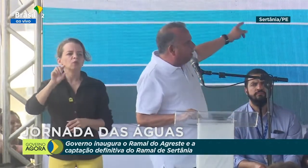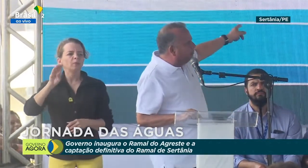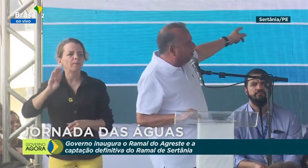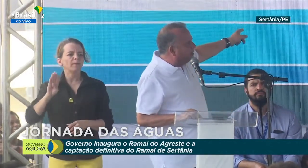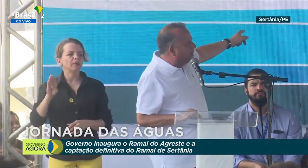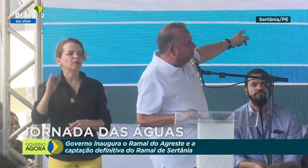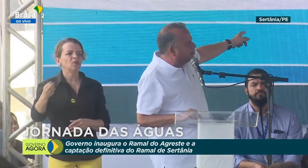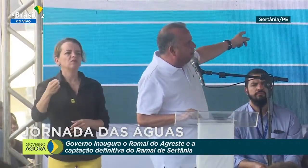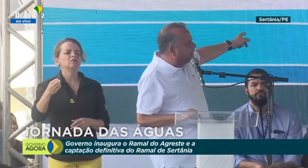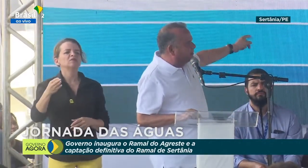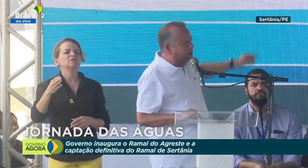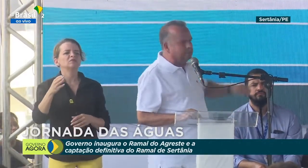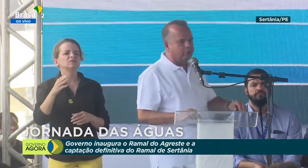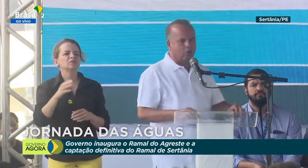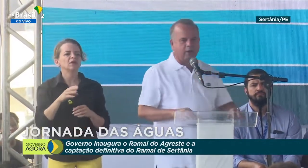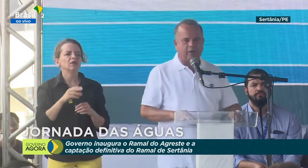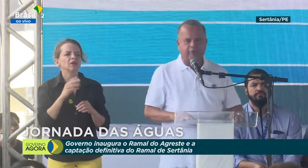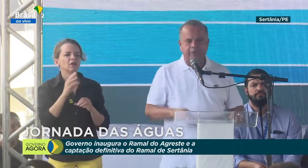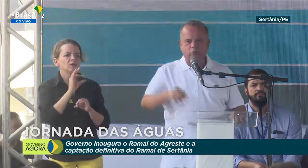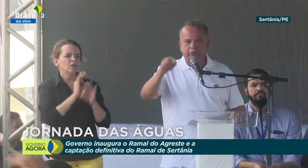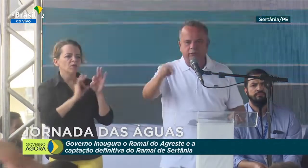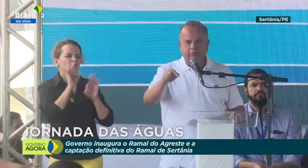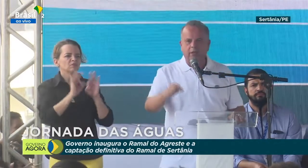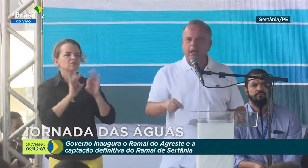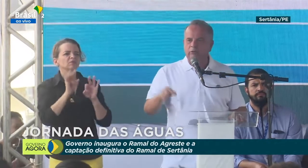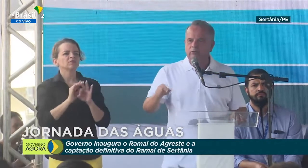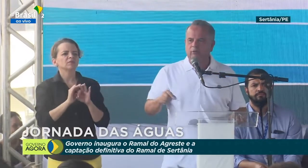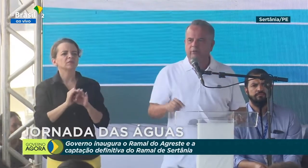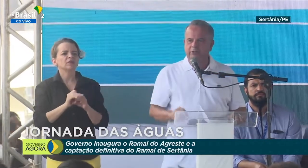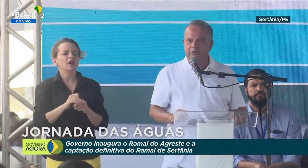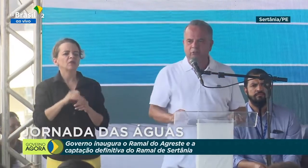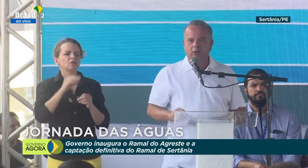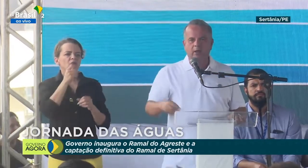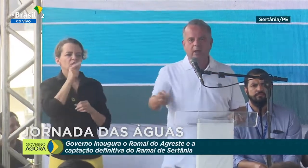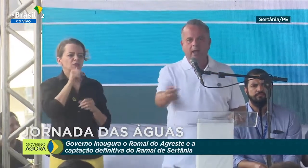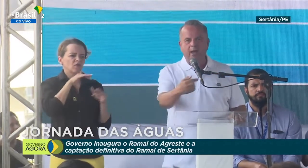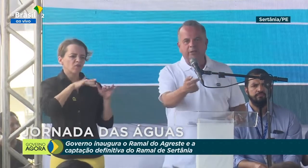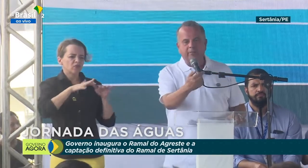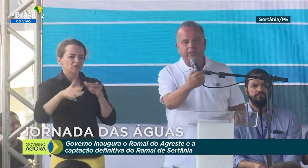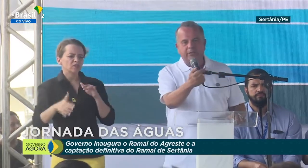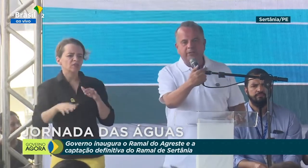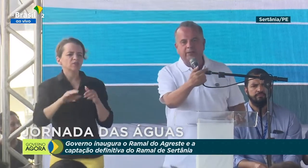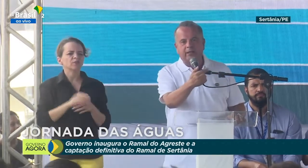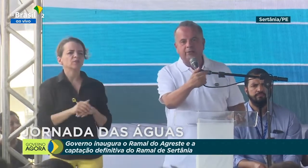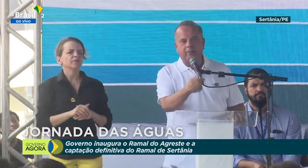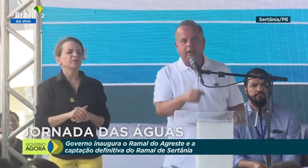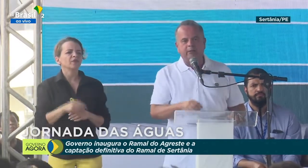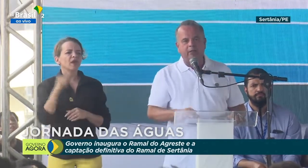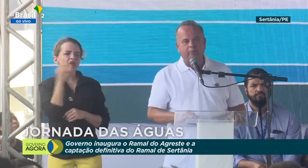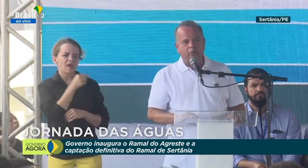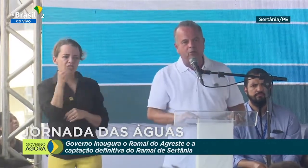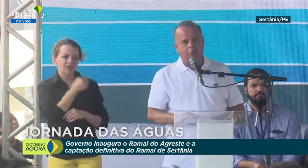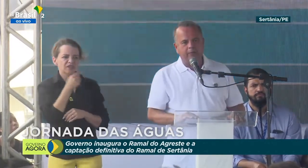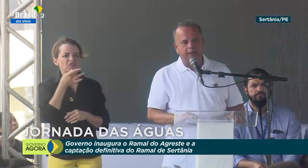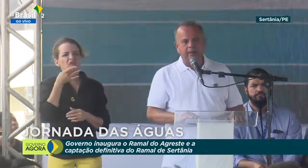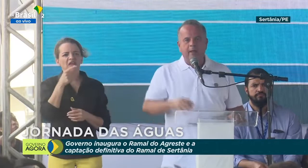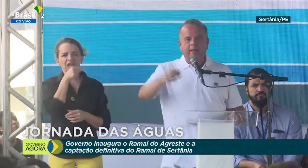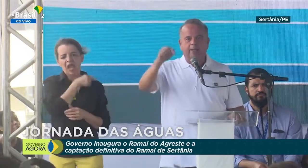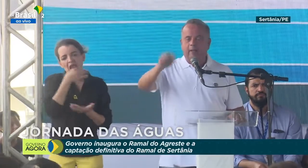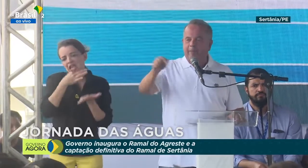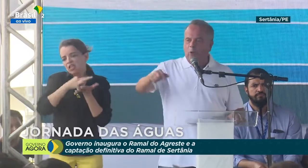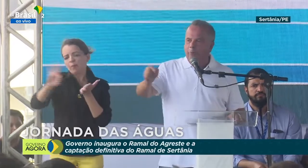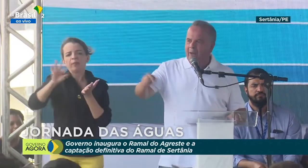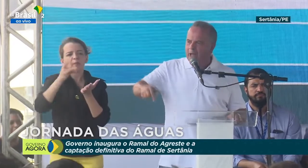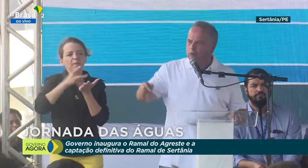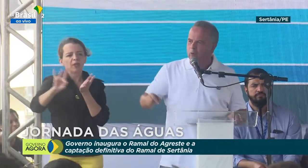em revitalização de bacias hidrográficas, inclusive a do São Francisco. É este presidente que é chamado de inimigo do meio ambiente,